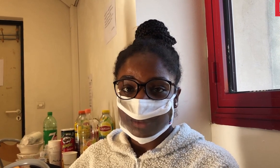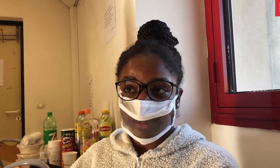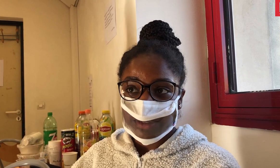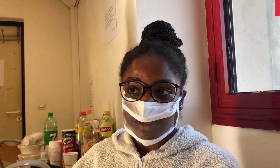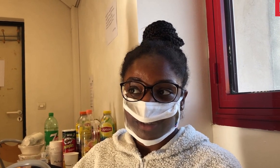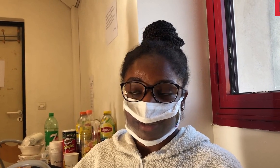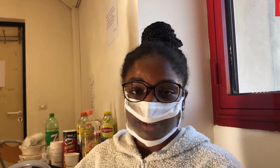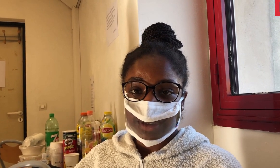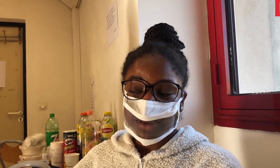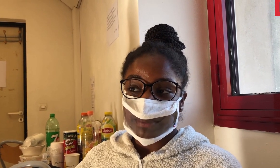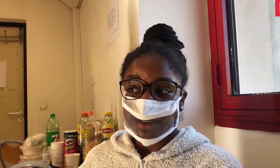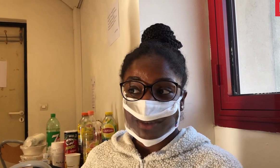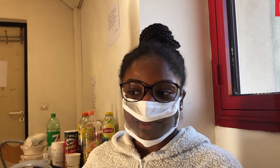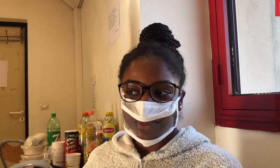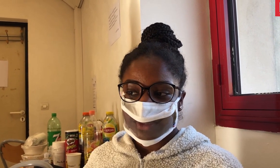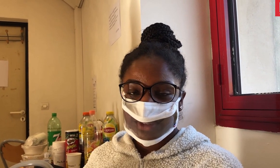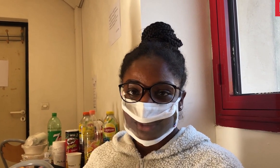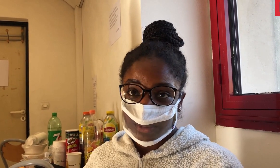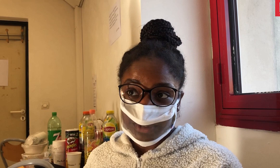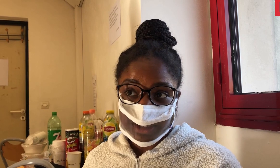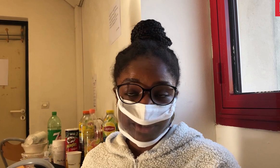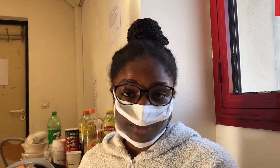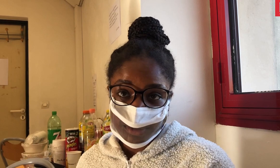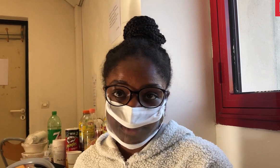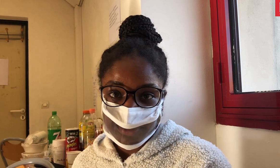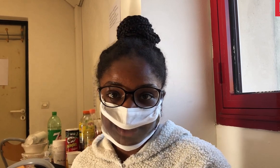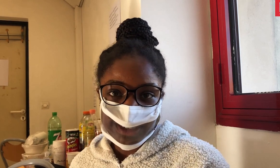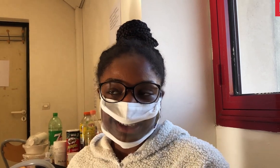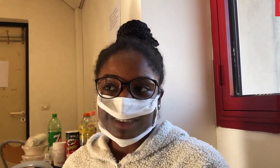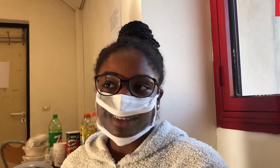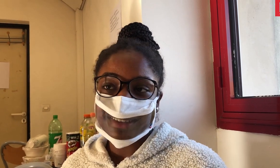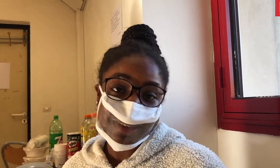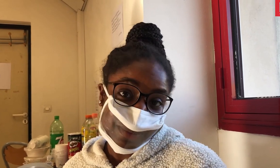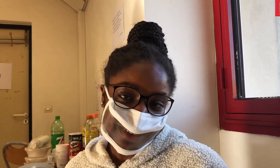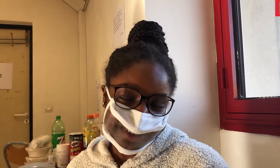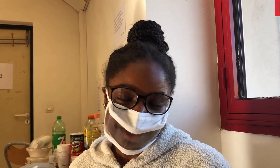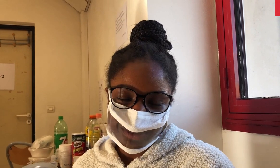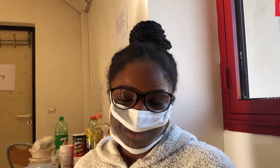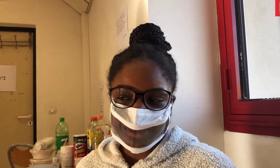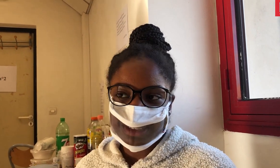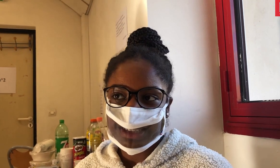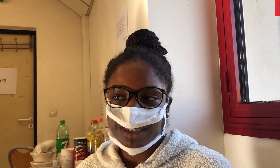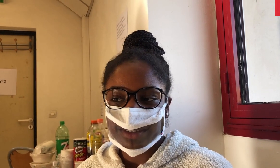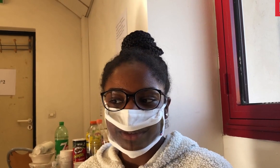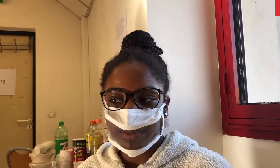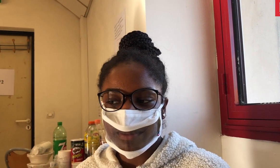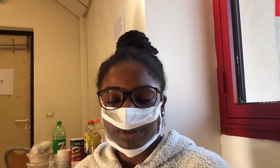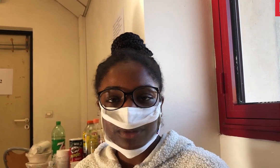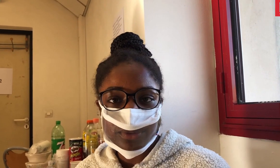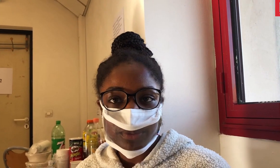premier temps, de communiquer ensemble, ce qui n'est pas accès à tout le monde. Et du coup,